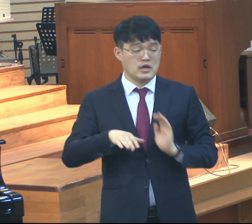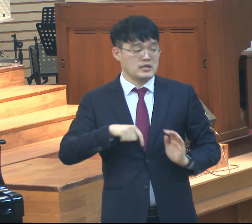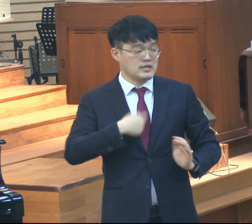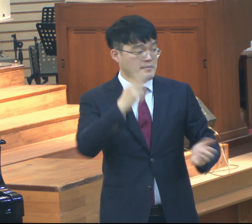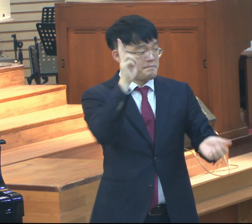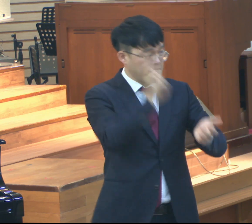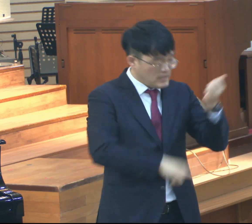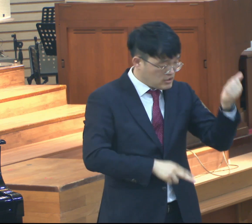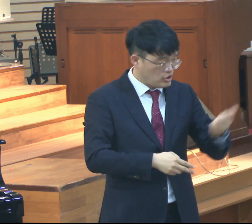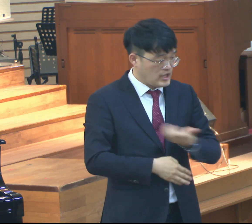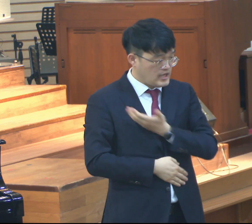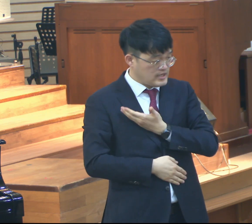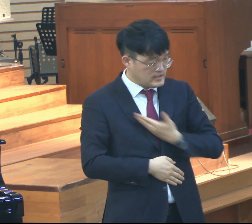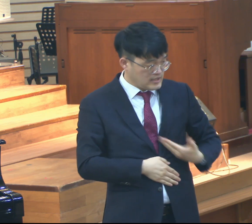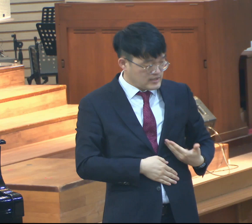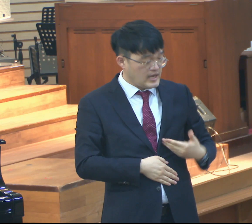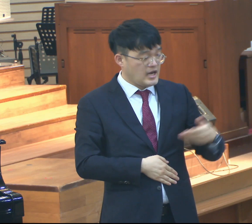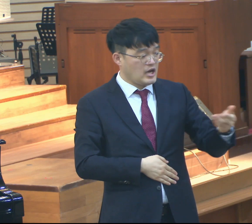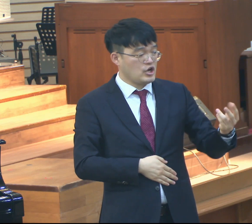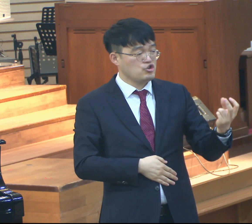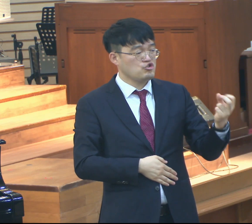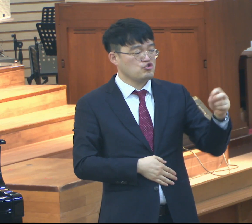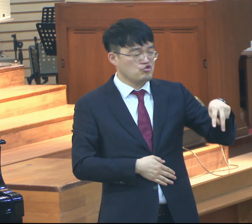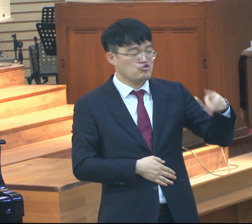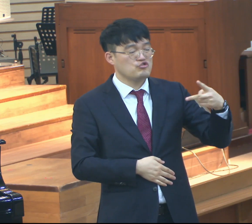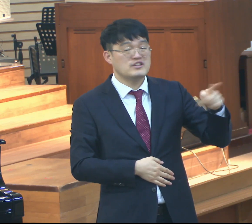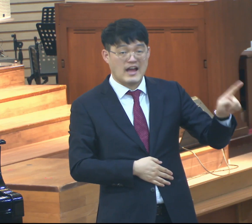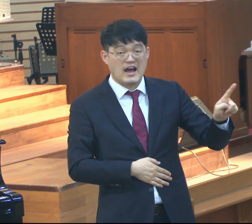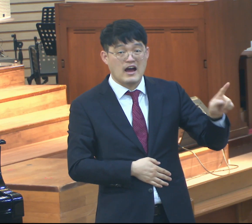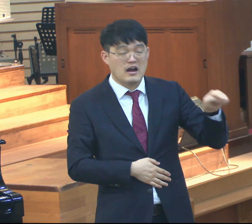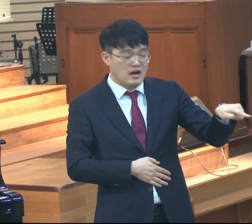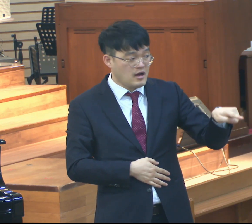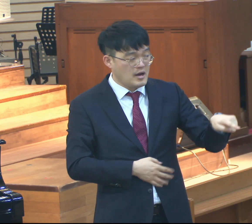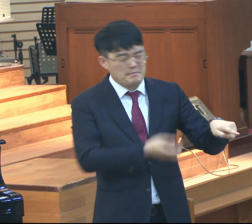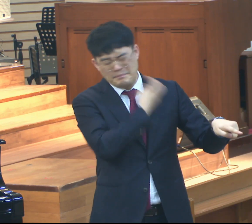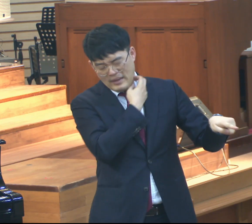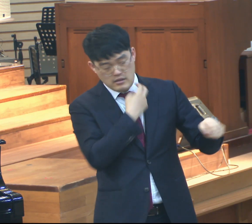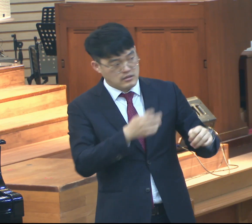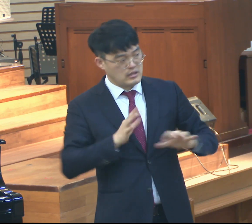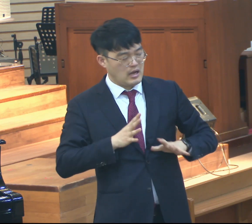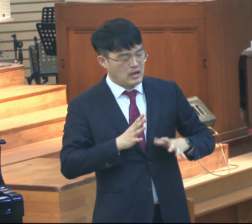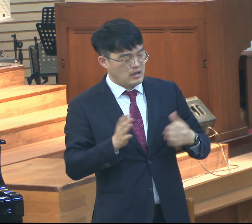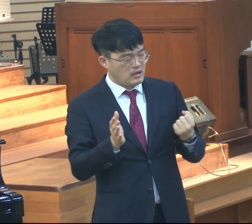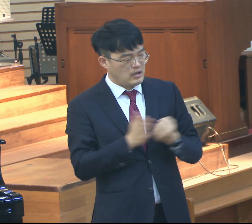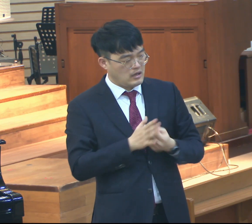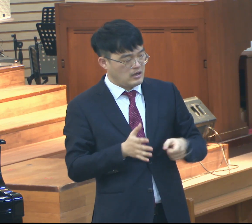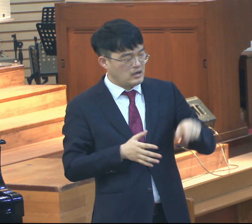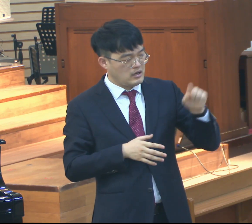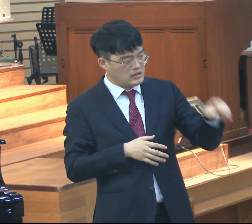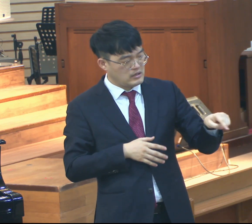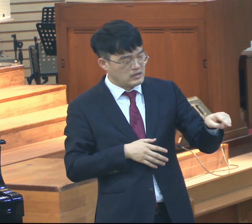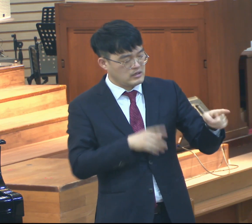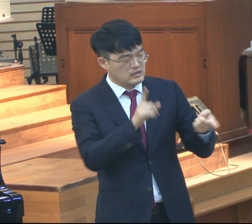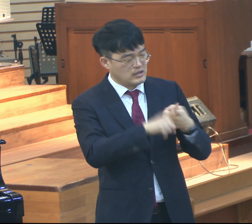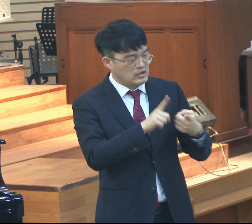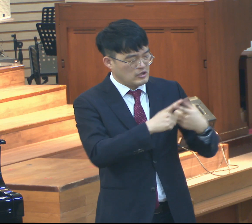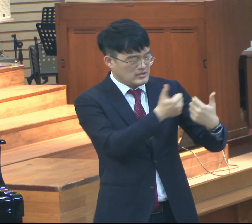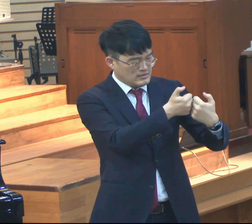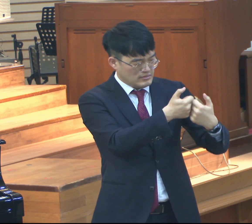보며 깜짝 놀라서 십자가 지는 일을 뒤로 미루고 가룟 유다와 긴 상담을 하지 않으셨던 것처럼